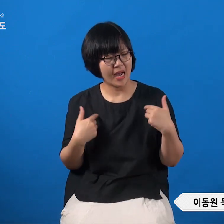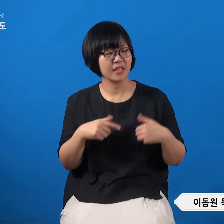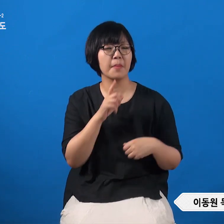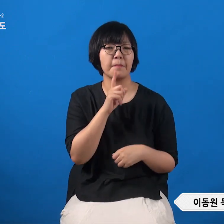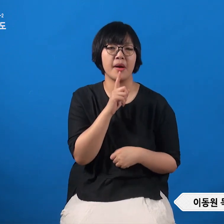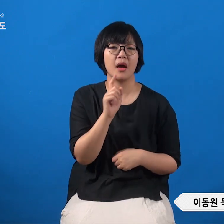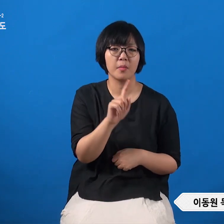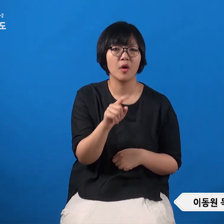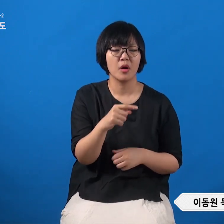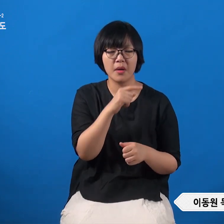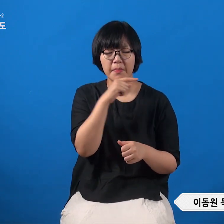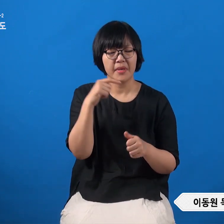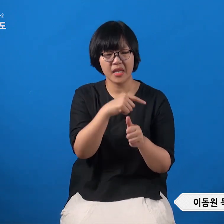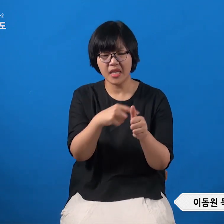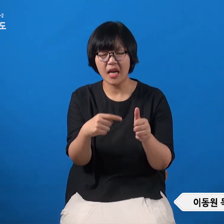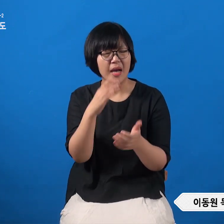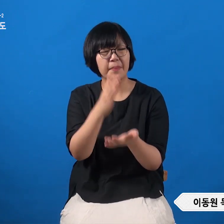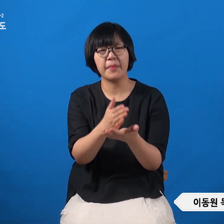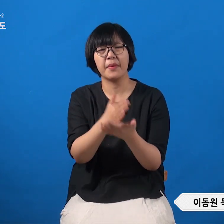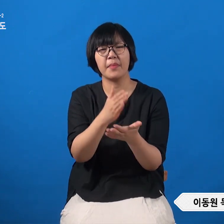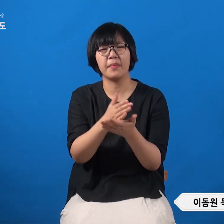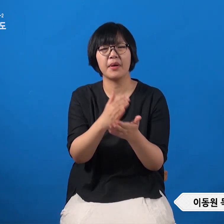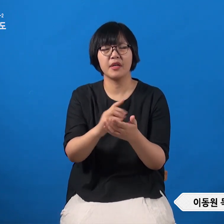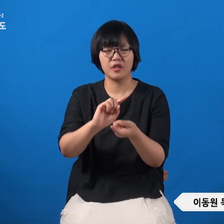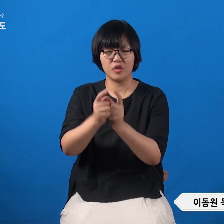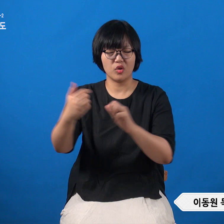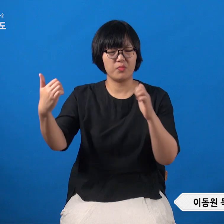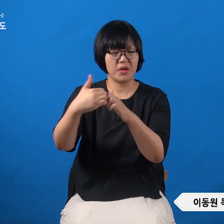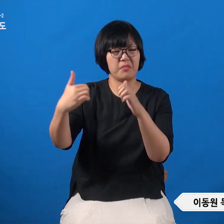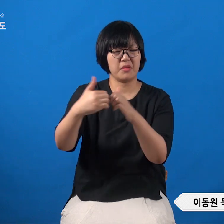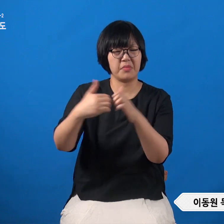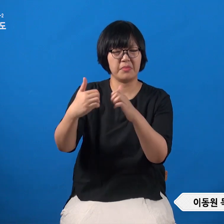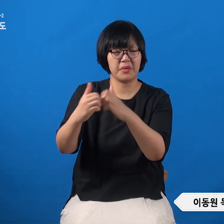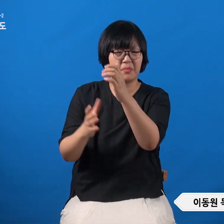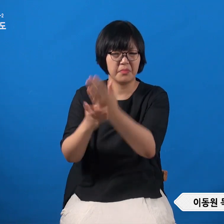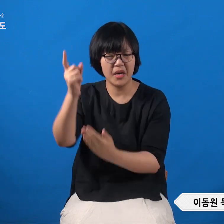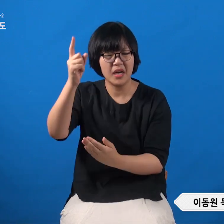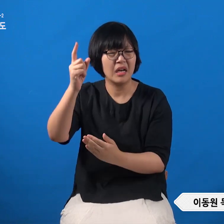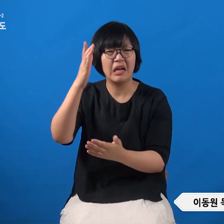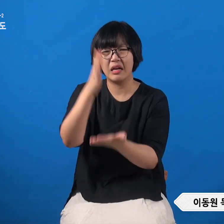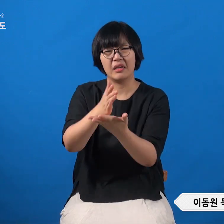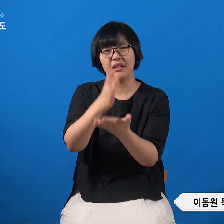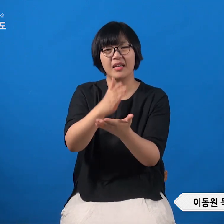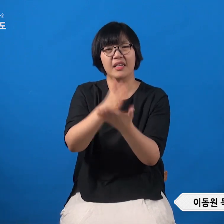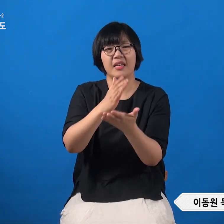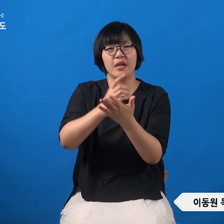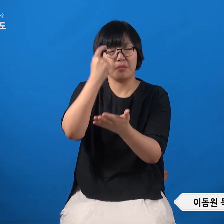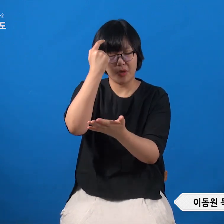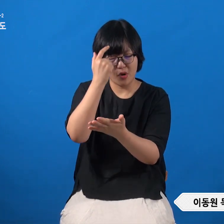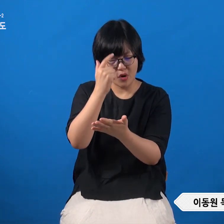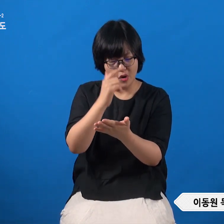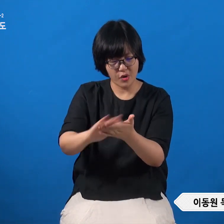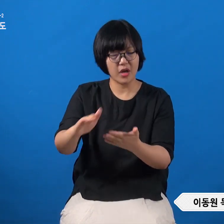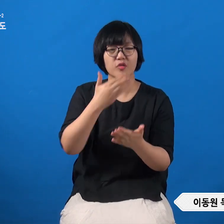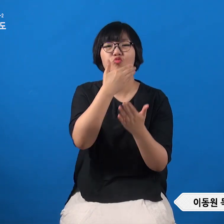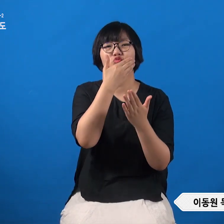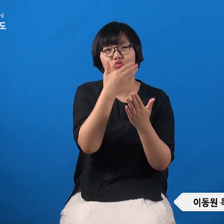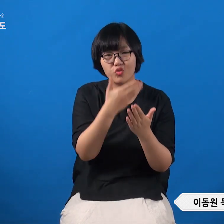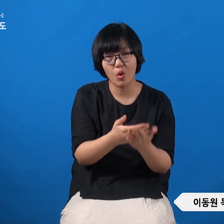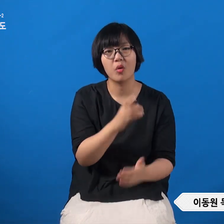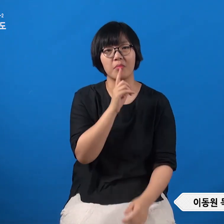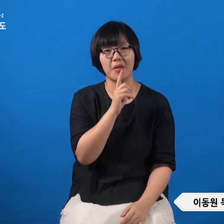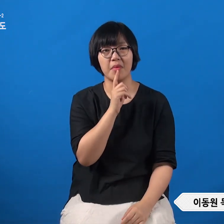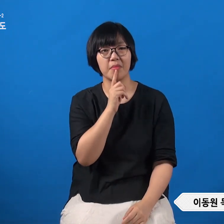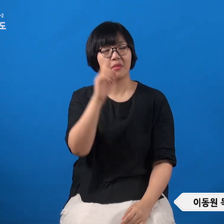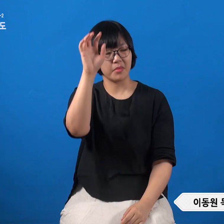된다. 피 흘리지 말고 통일돼야 된다. 우리는 절대로 폭력을 배제하는 민족이 돼야 된다. 이걸 강조하셨고, 그리고